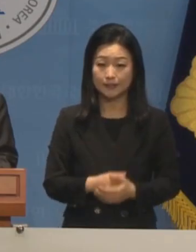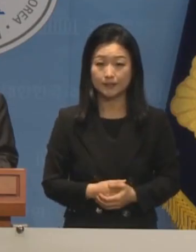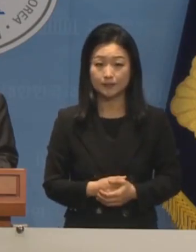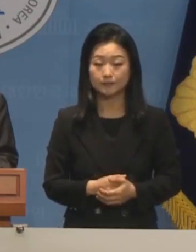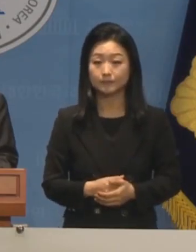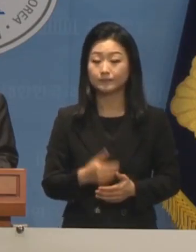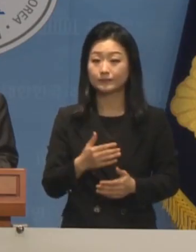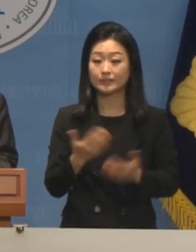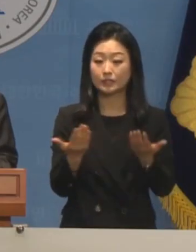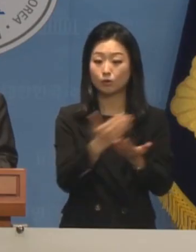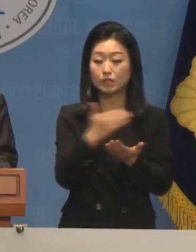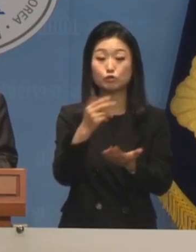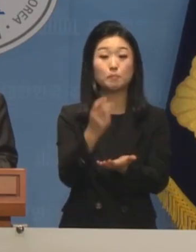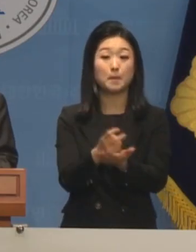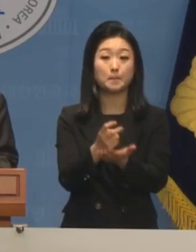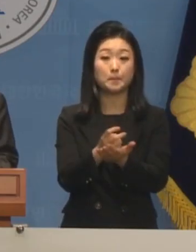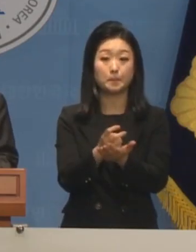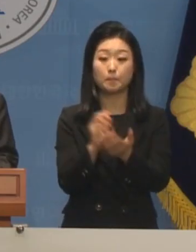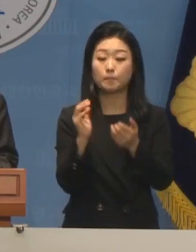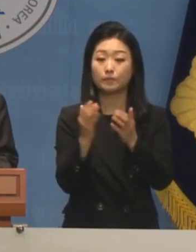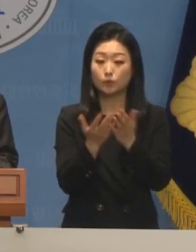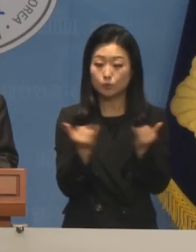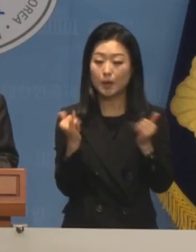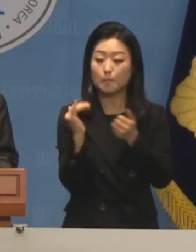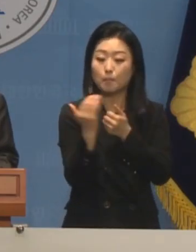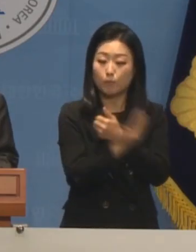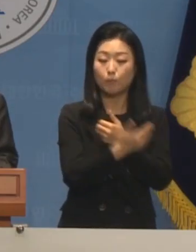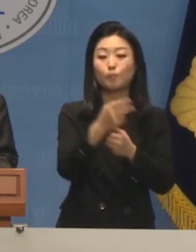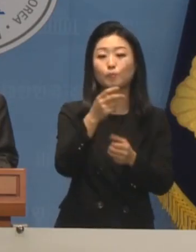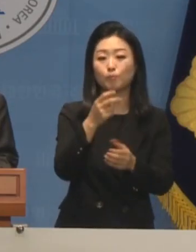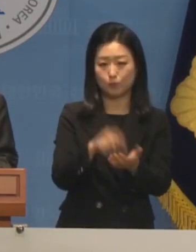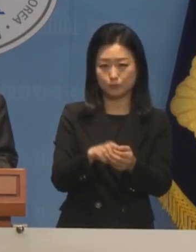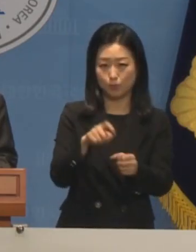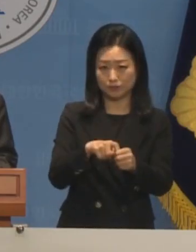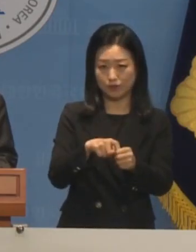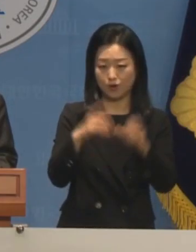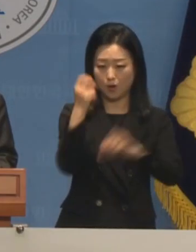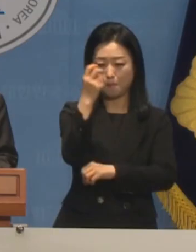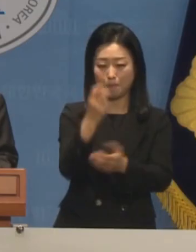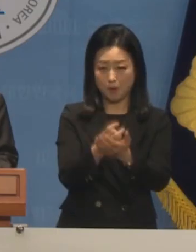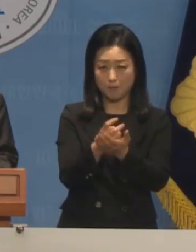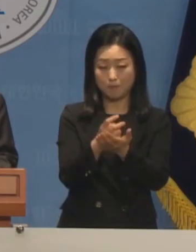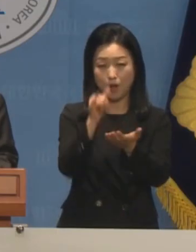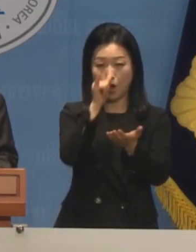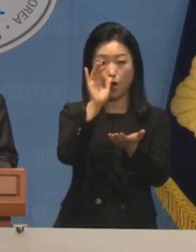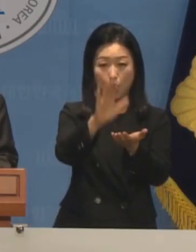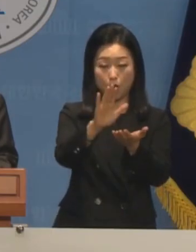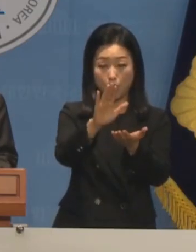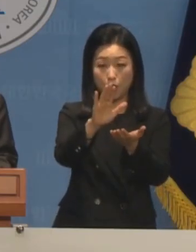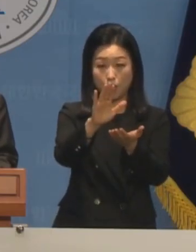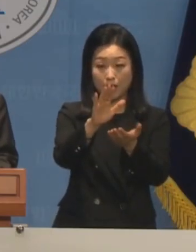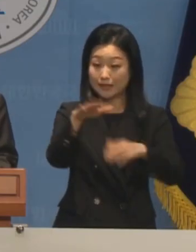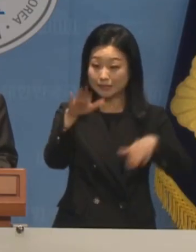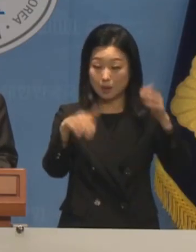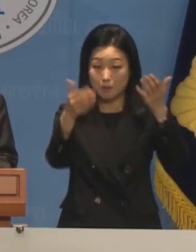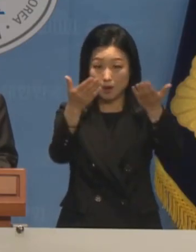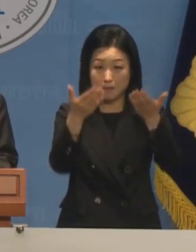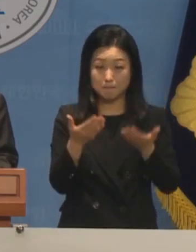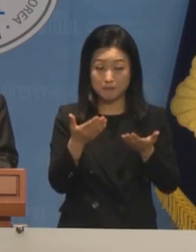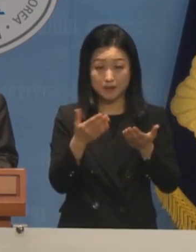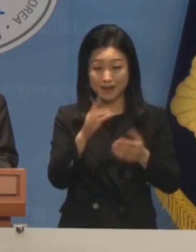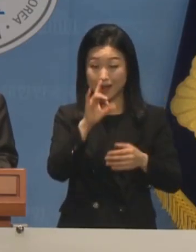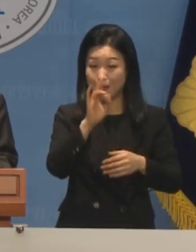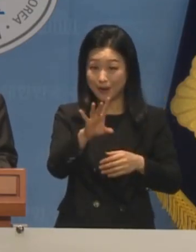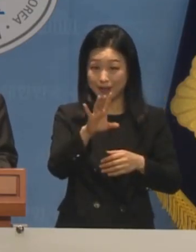근로기준법은 노동자를 보호하기 위해 헌법에 의해 제정되었습니다 헌법 앞에 차별받는 국민이